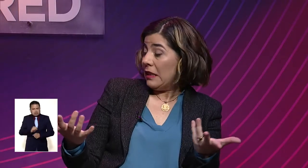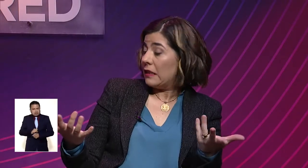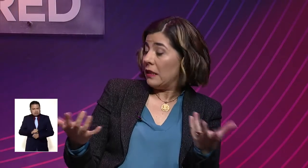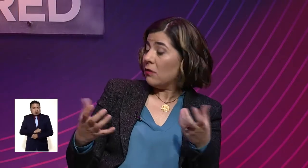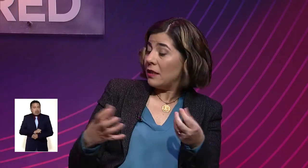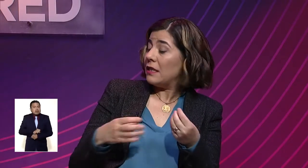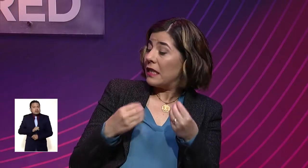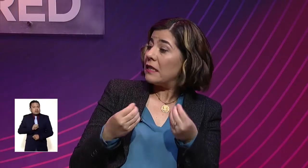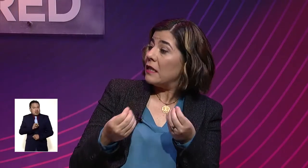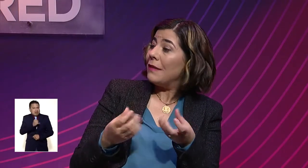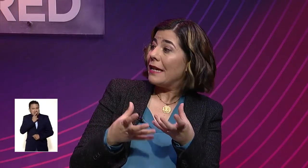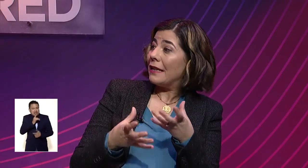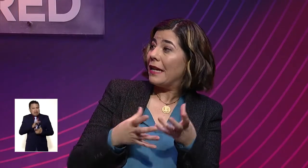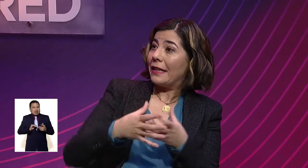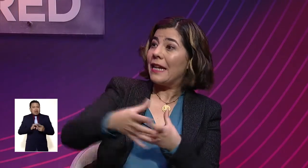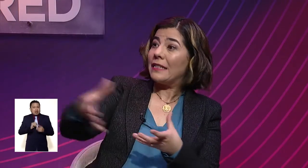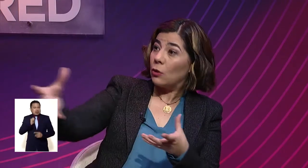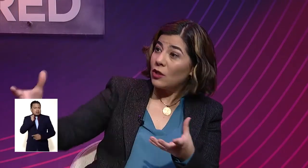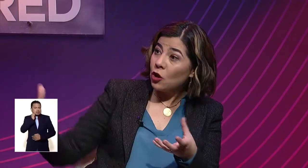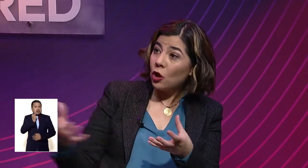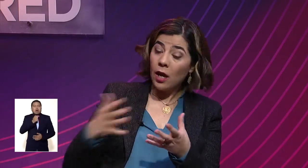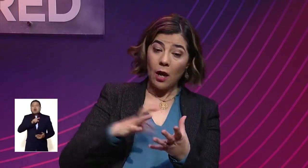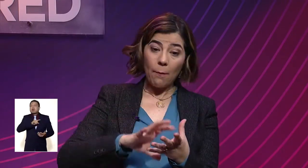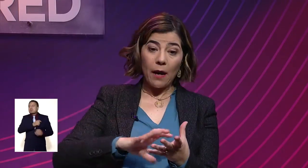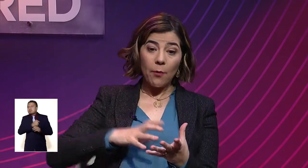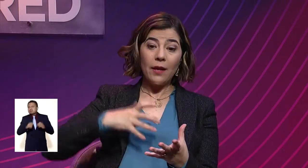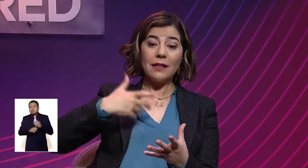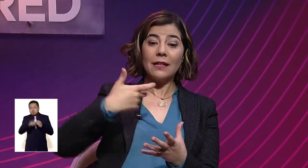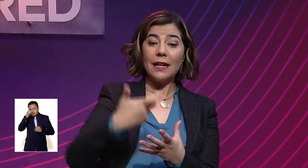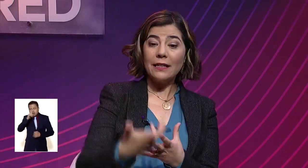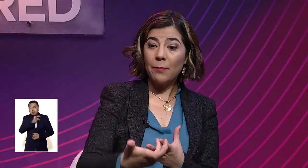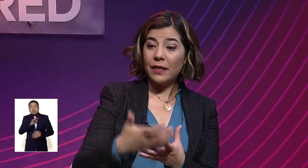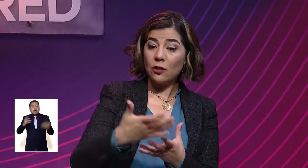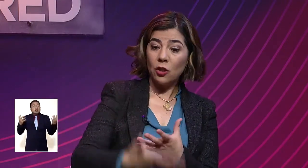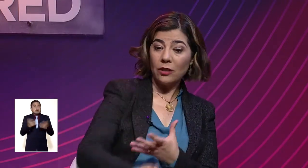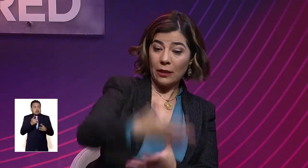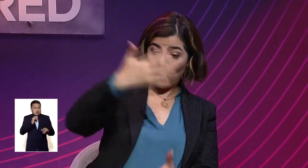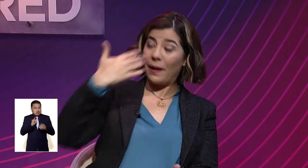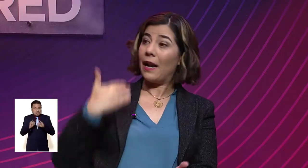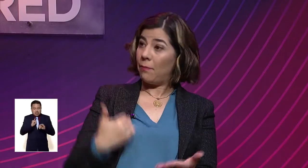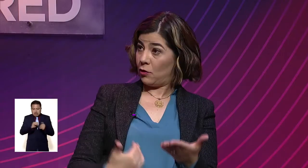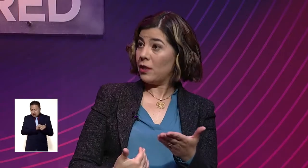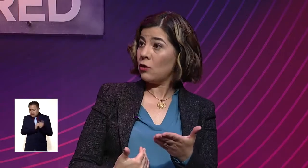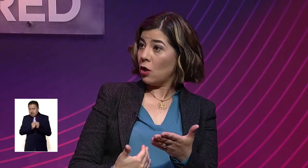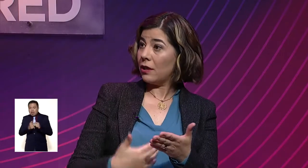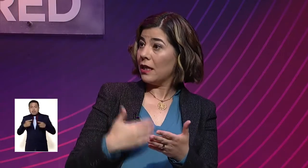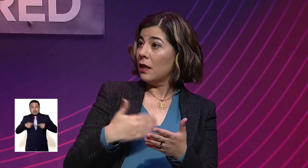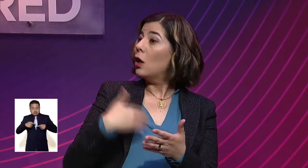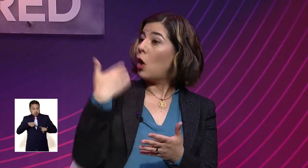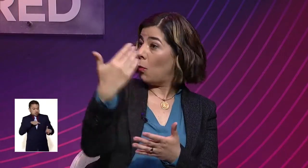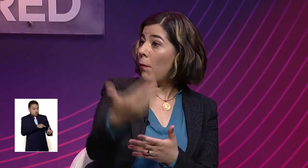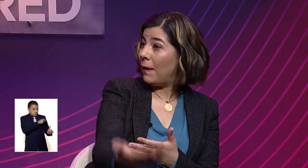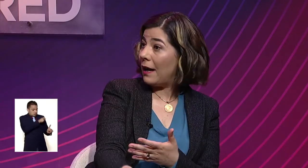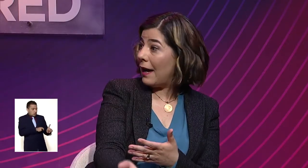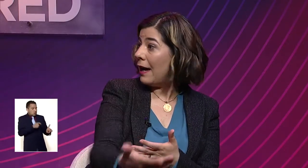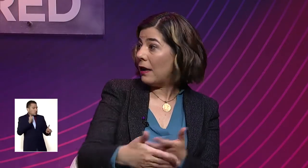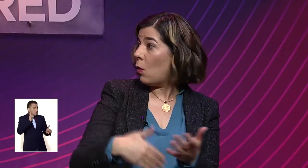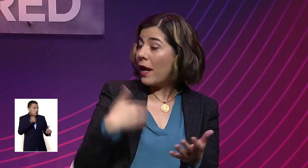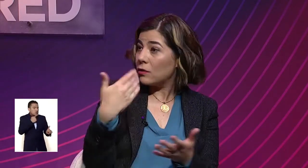decirlo así, sensible de la situación, para poder hacer la interpretación tanto para la persona sorda como para el juez,